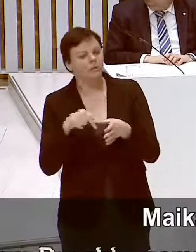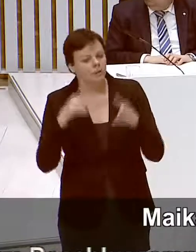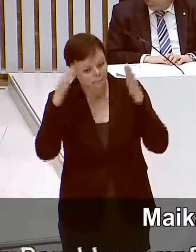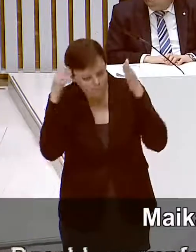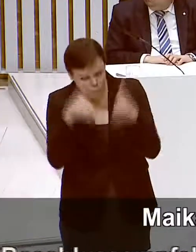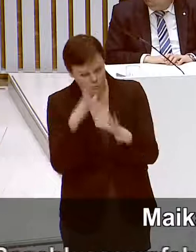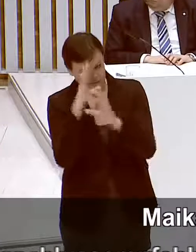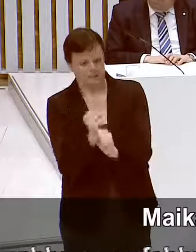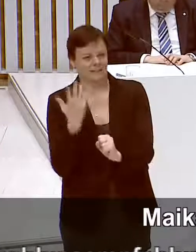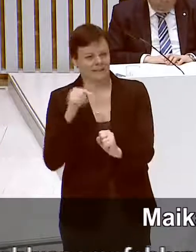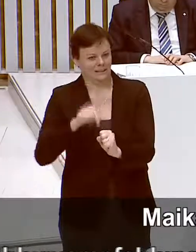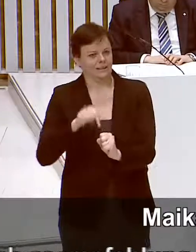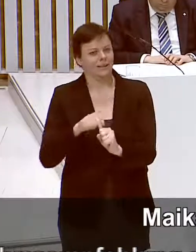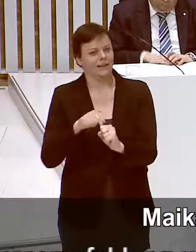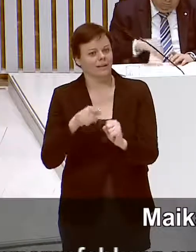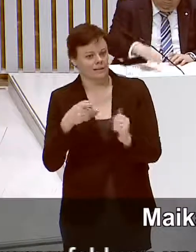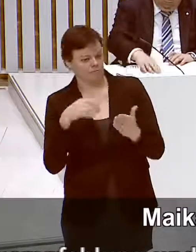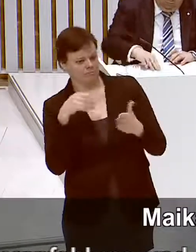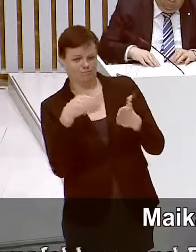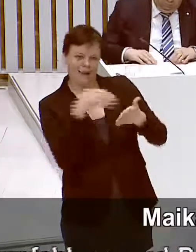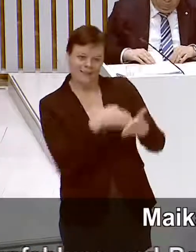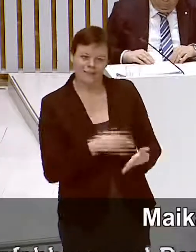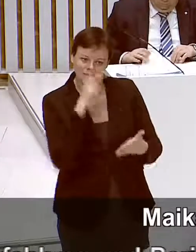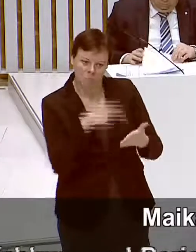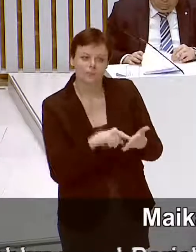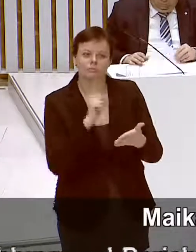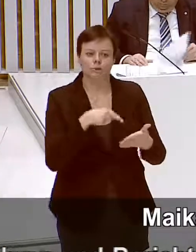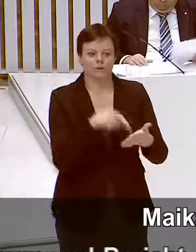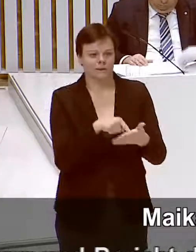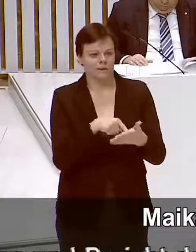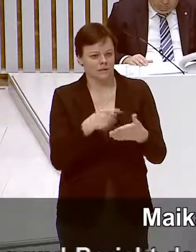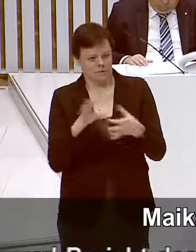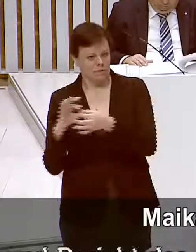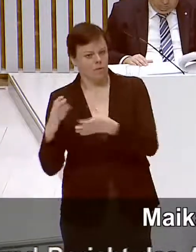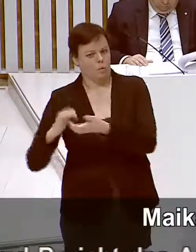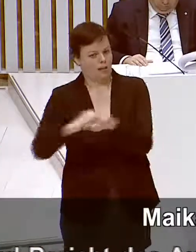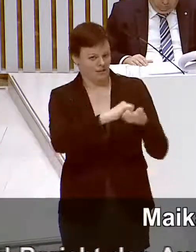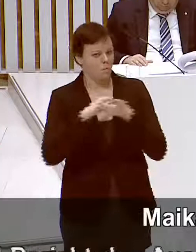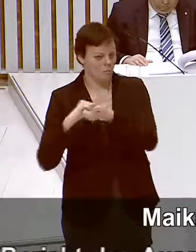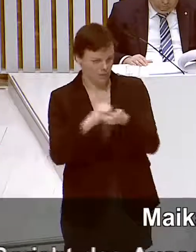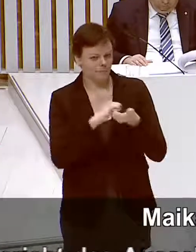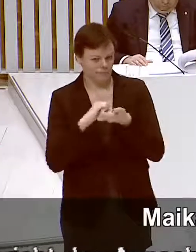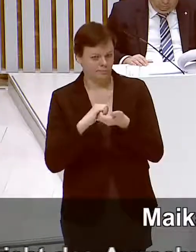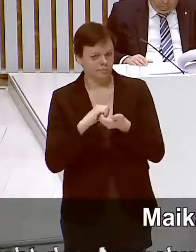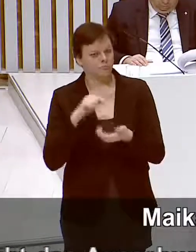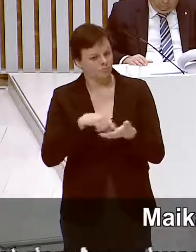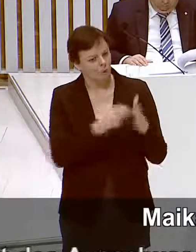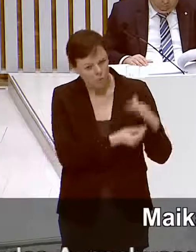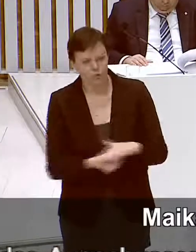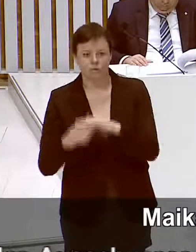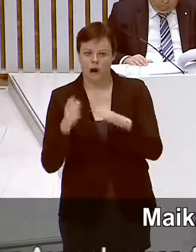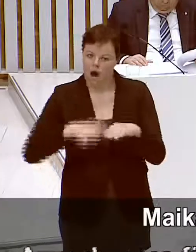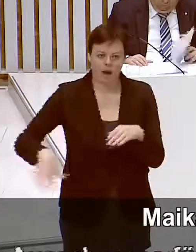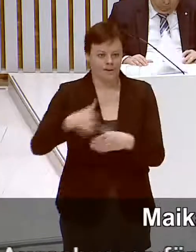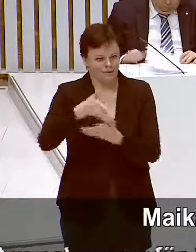mit Handicaps gelegt, unterstützt die Koalition die Teilhabe aller Teile der Gesellschaft. Dazu